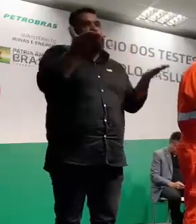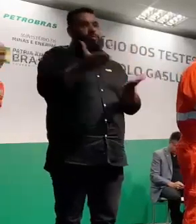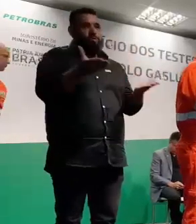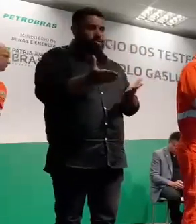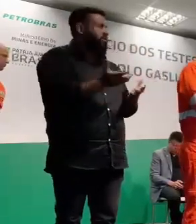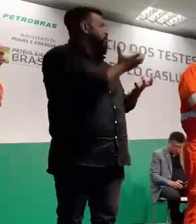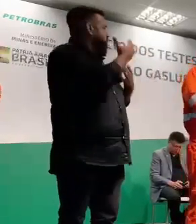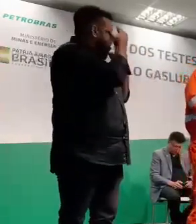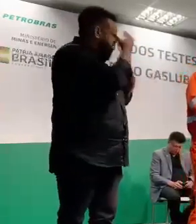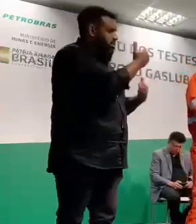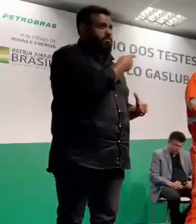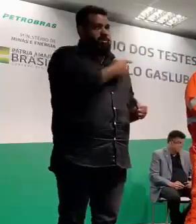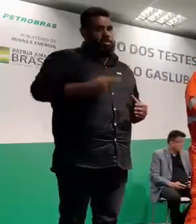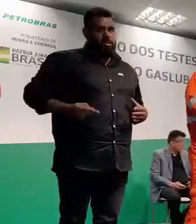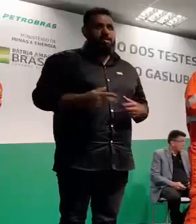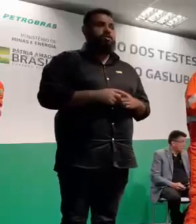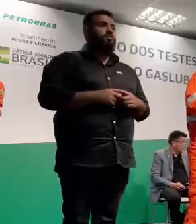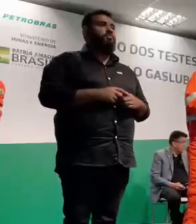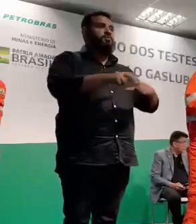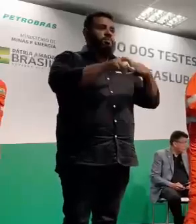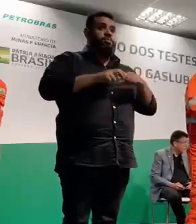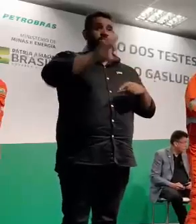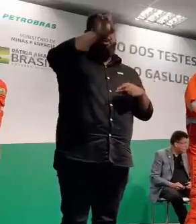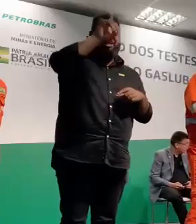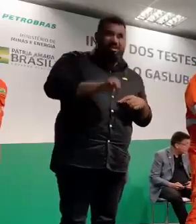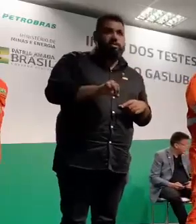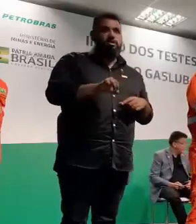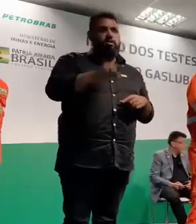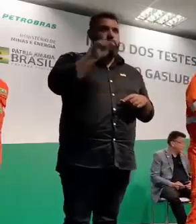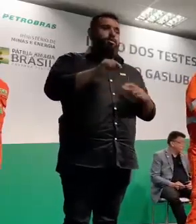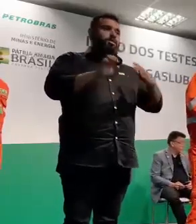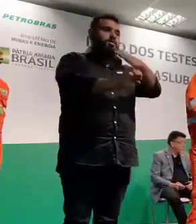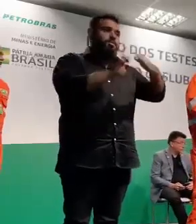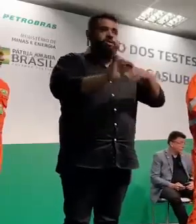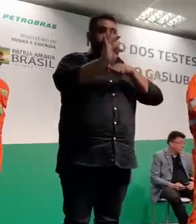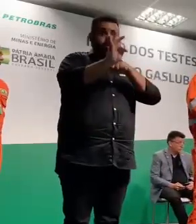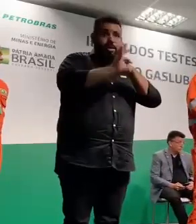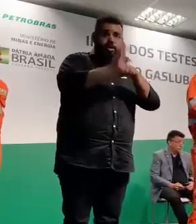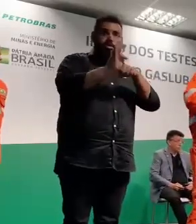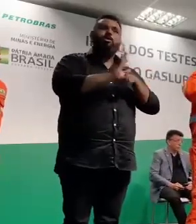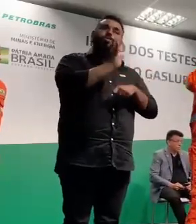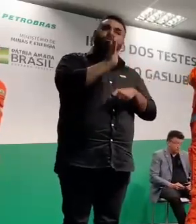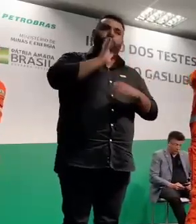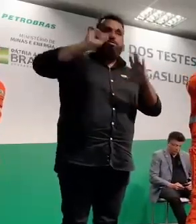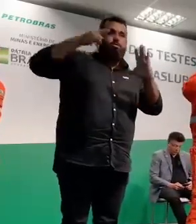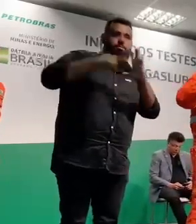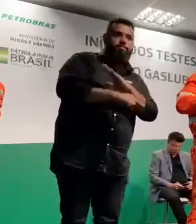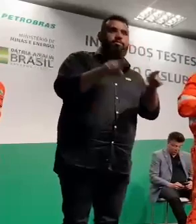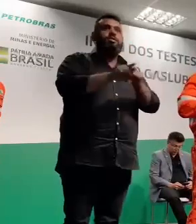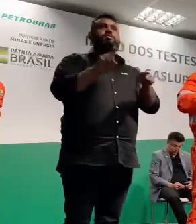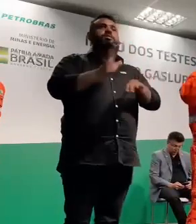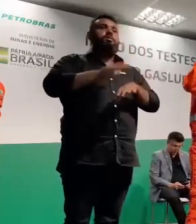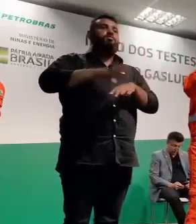agradecer, presidente, por ter feito aí da direção da Petrobras uma direção técnica, uma direção de concursados